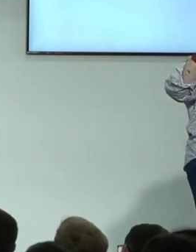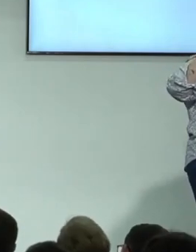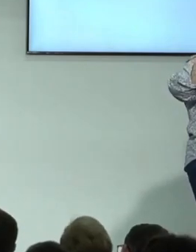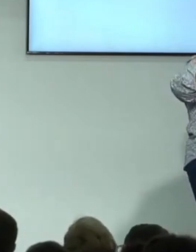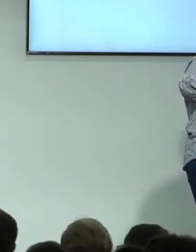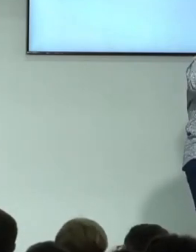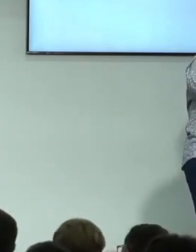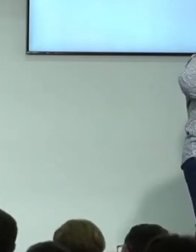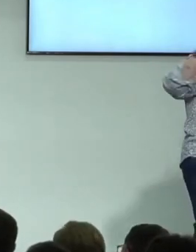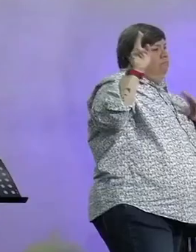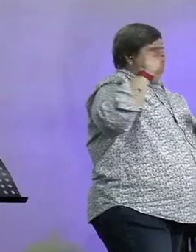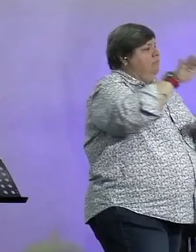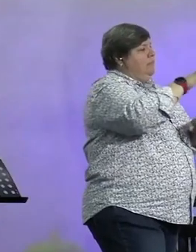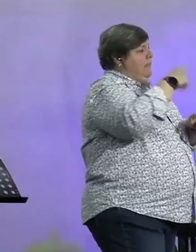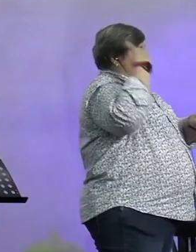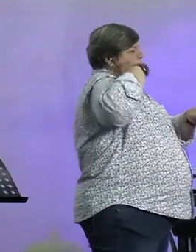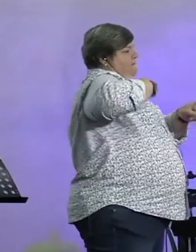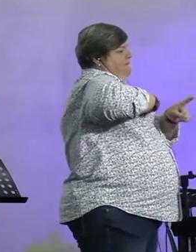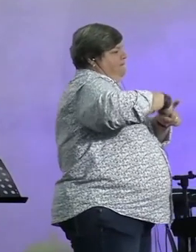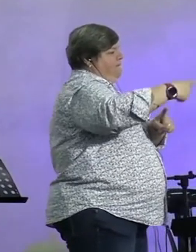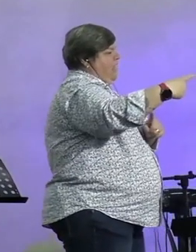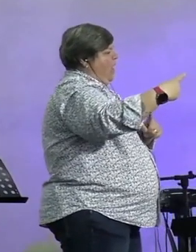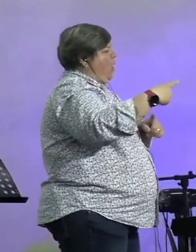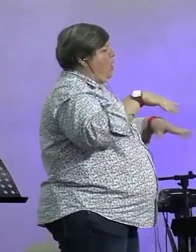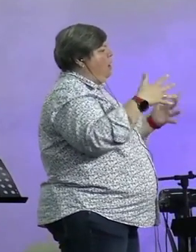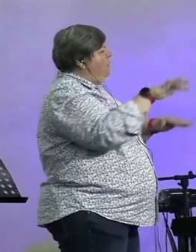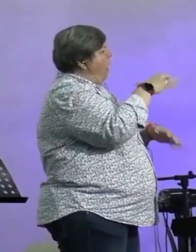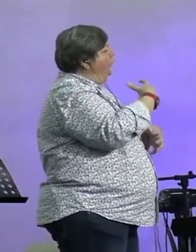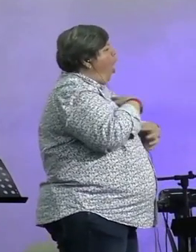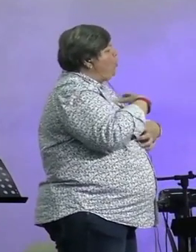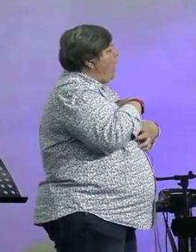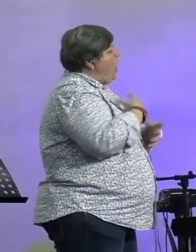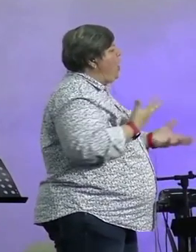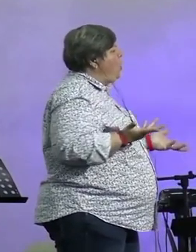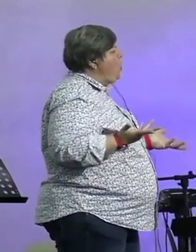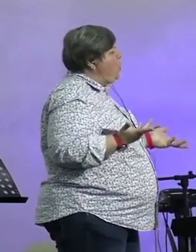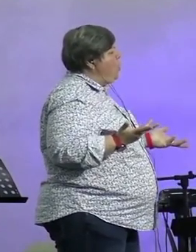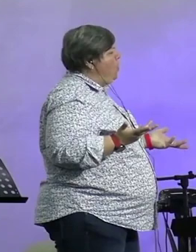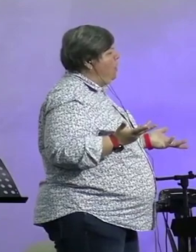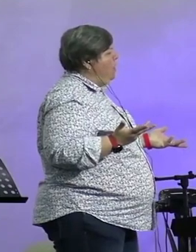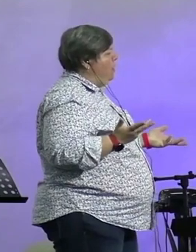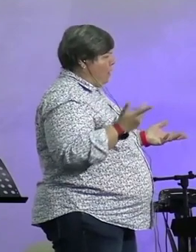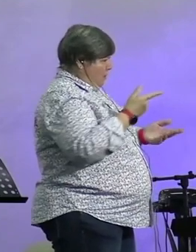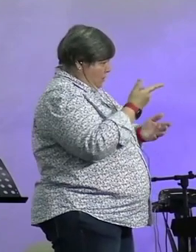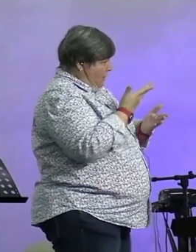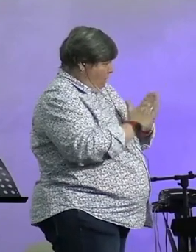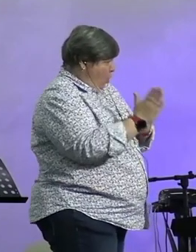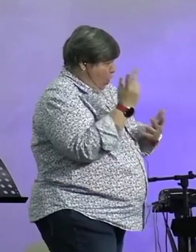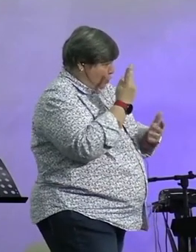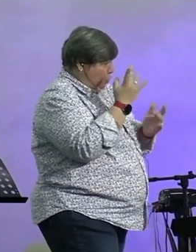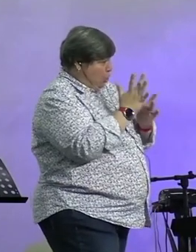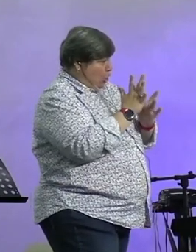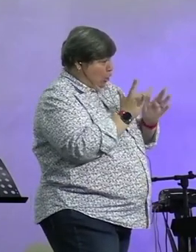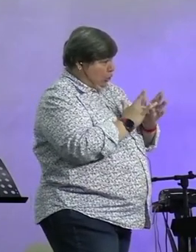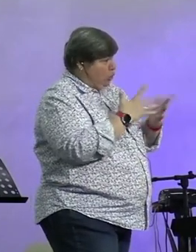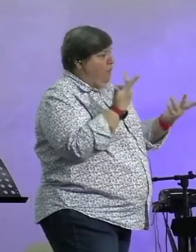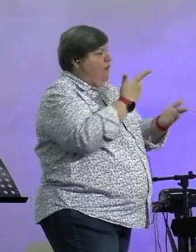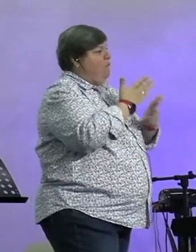As jy nou kyk in hoe jy opgetree het, in die pad wat jy gestap het, is jy besig om meer en meer te word soos Jesus?